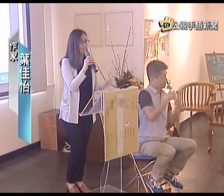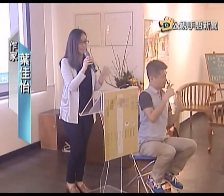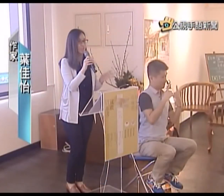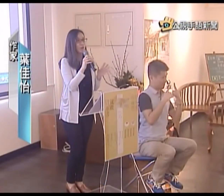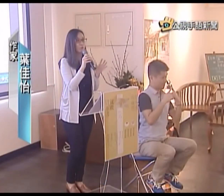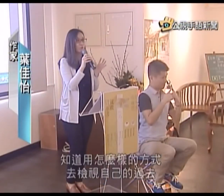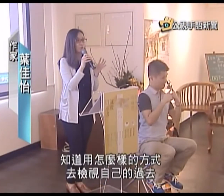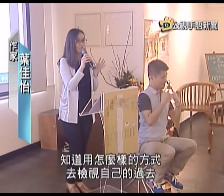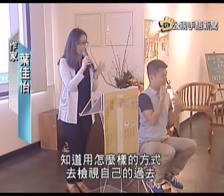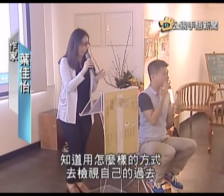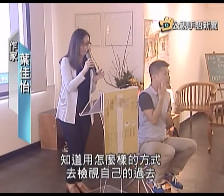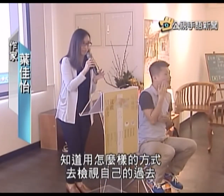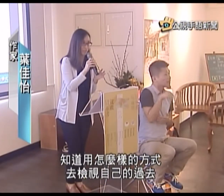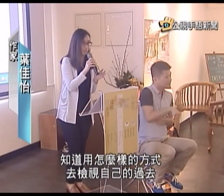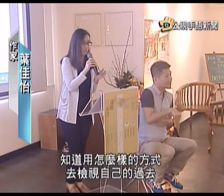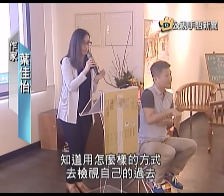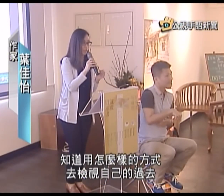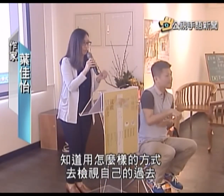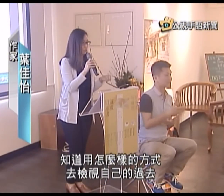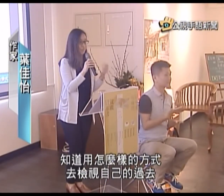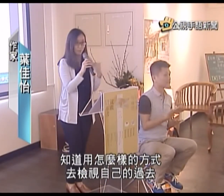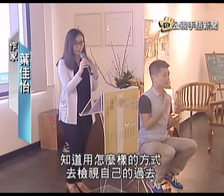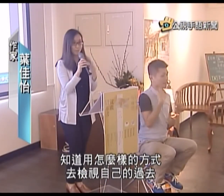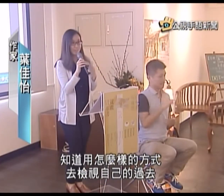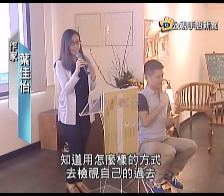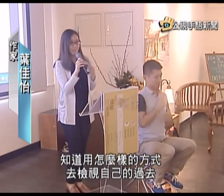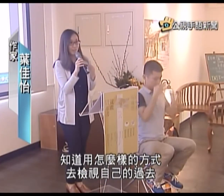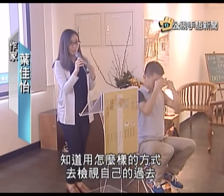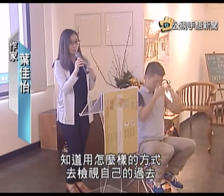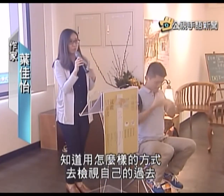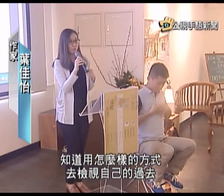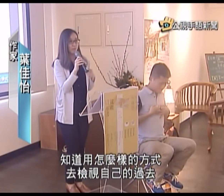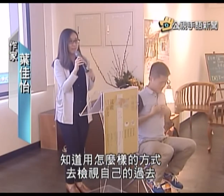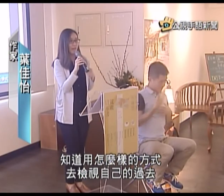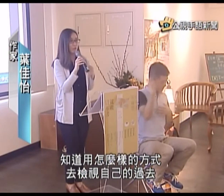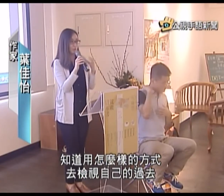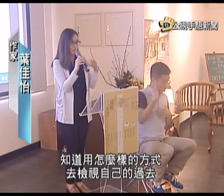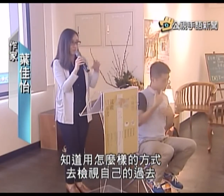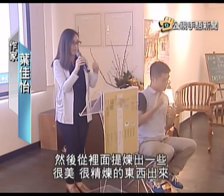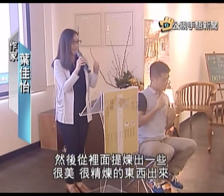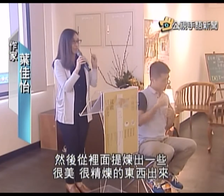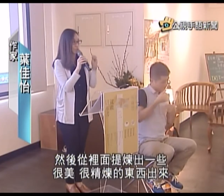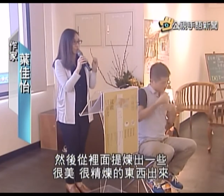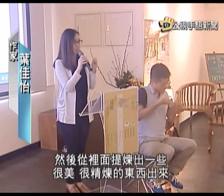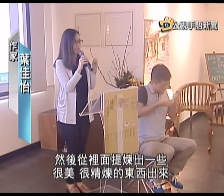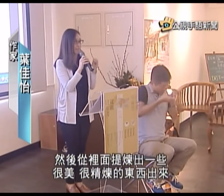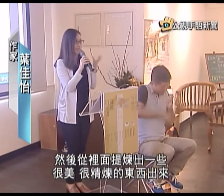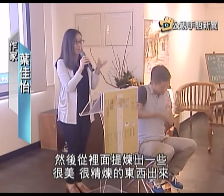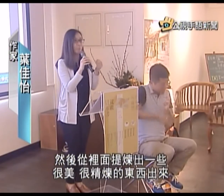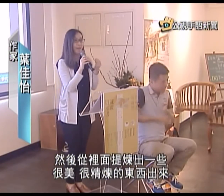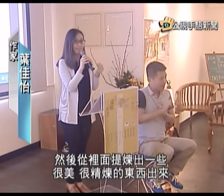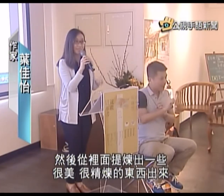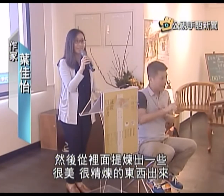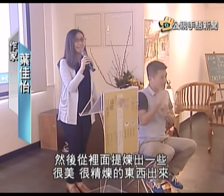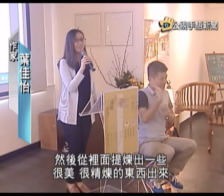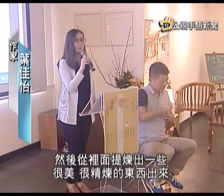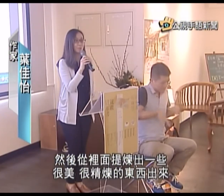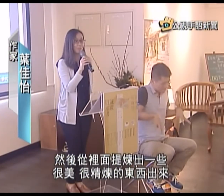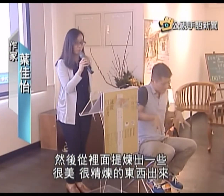知道用怎么样的方式去检视自己的过去，然后从里面提炼出一些很美很精炼的东西出